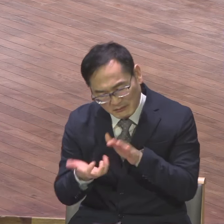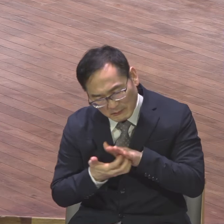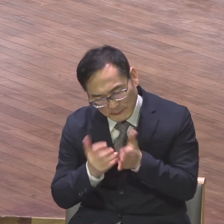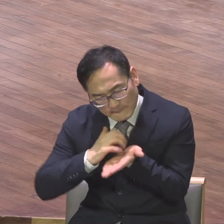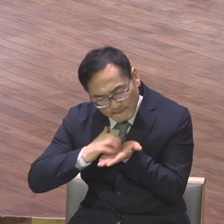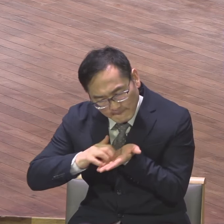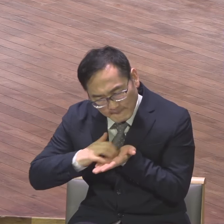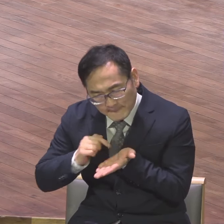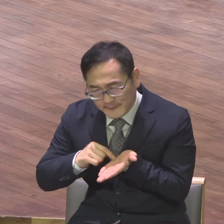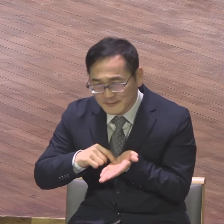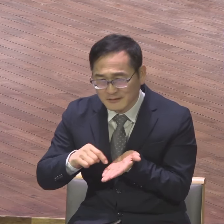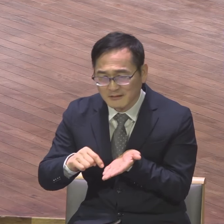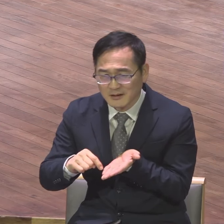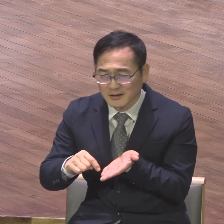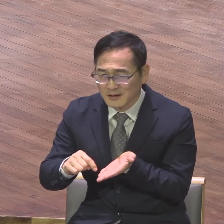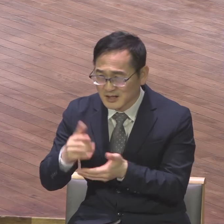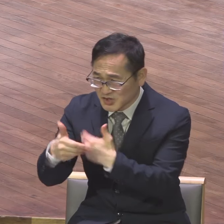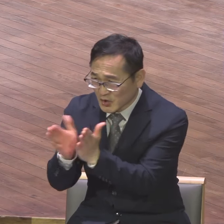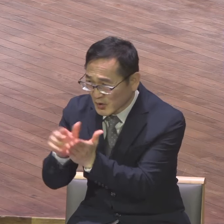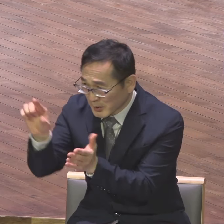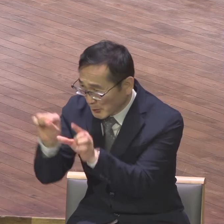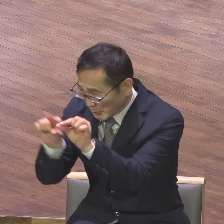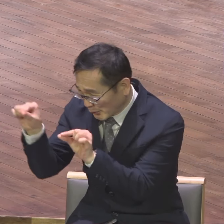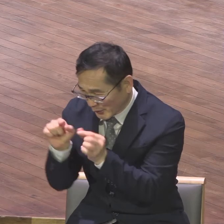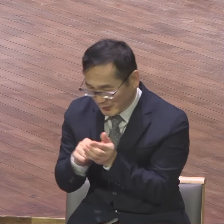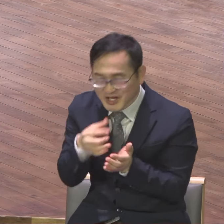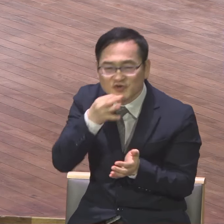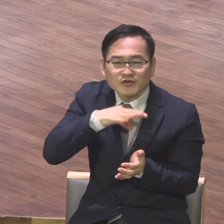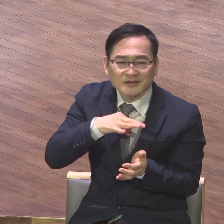취사 선택을 그렇게 하는 경우가 많아요.